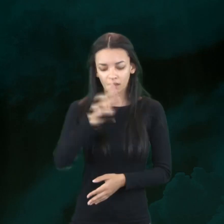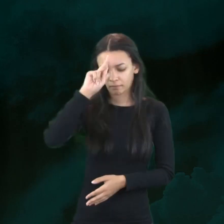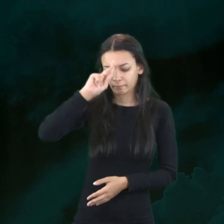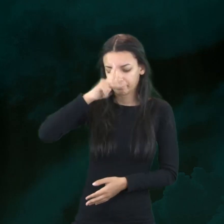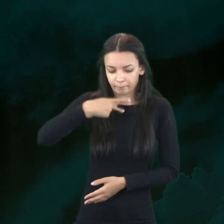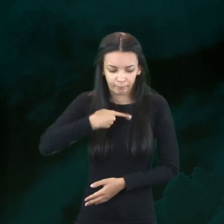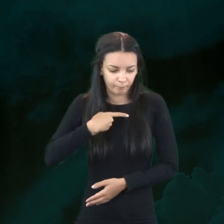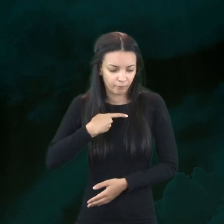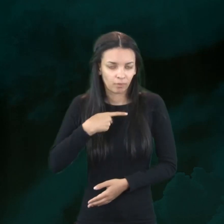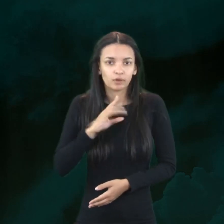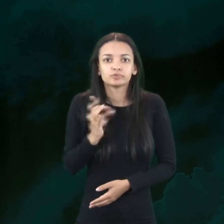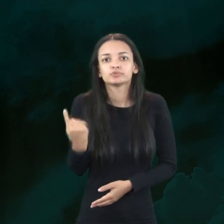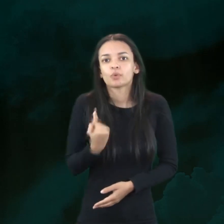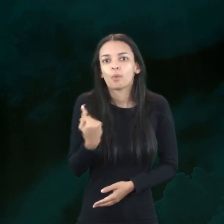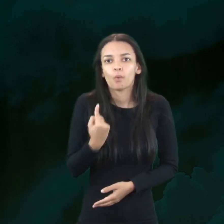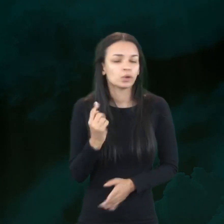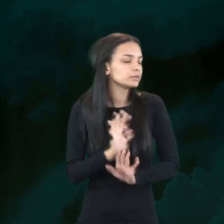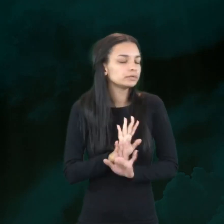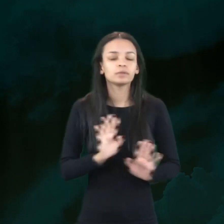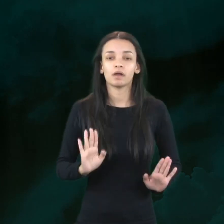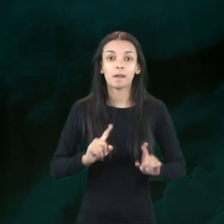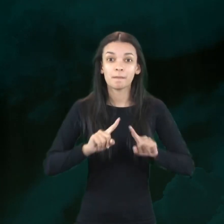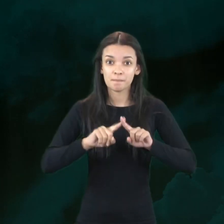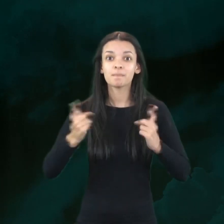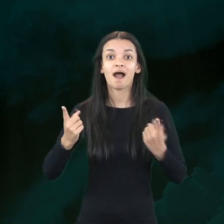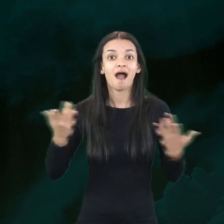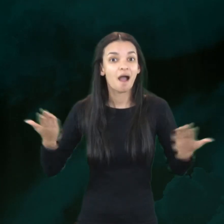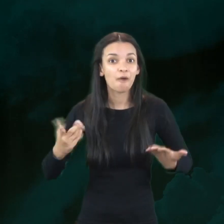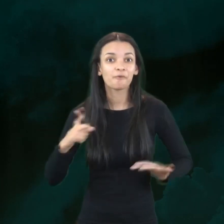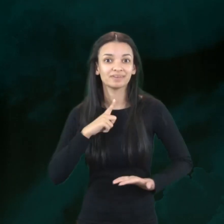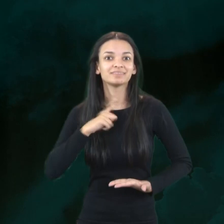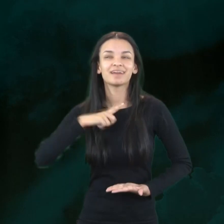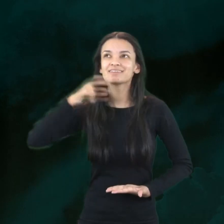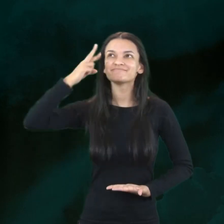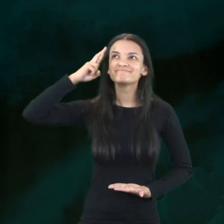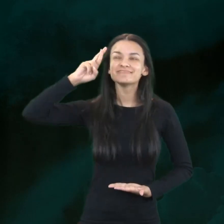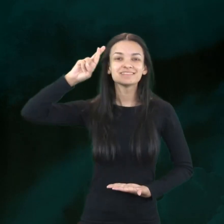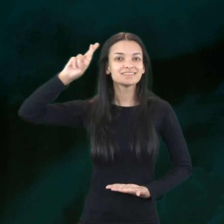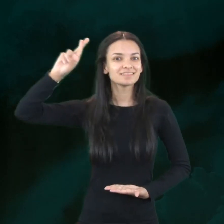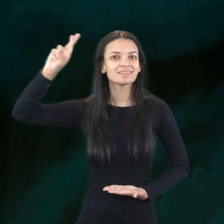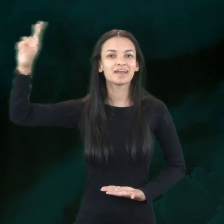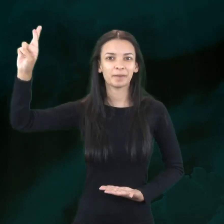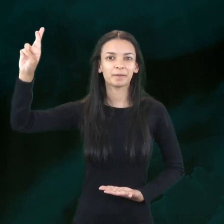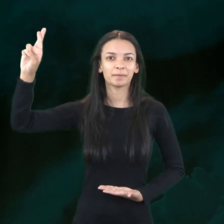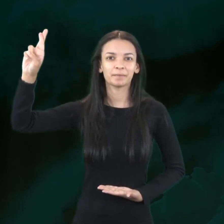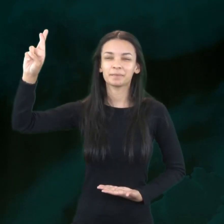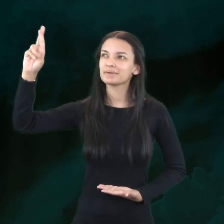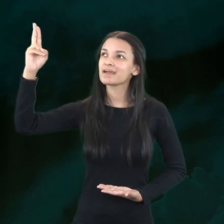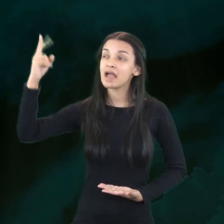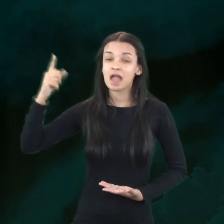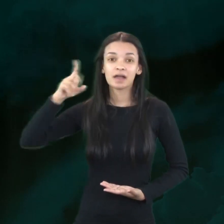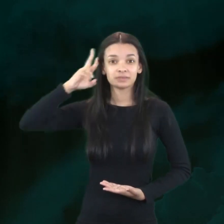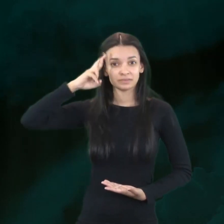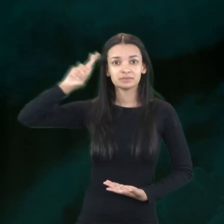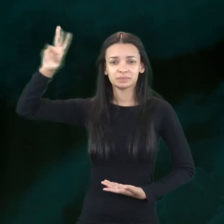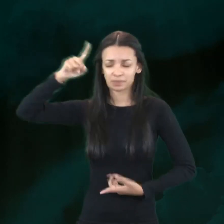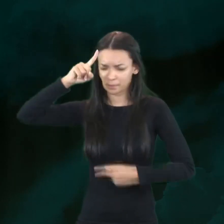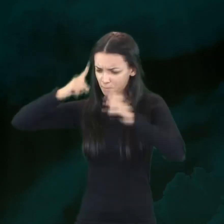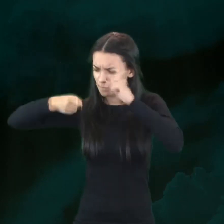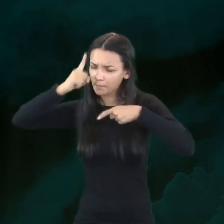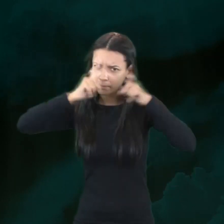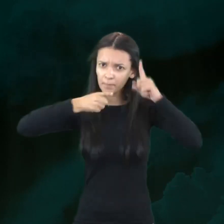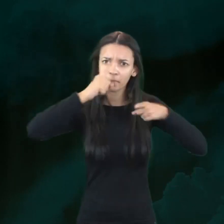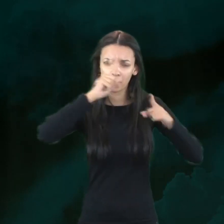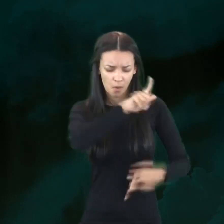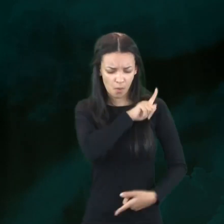vontade. Você de agora em diante tem um Senhor. Tem um Senhor que manda em você. Que é um Senhor que